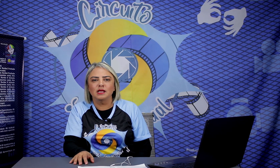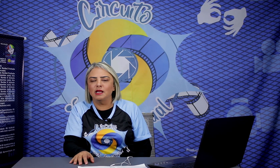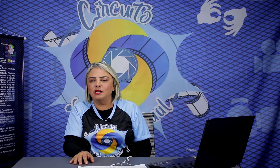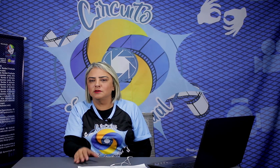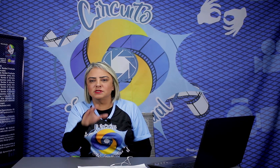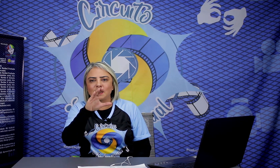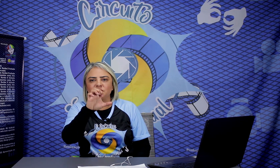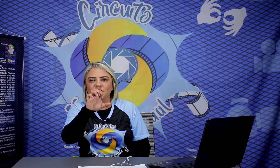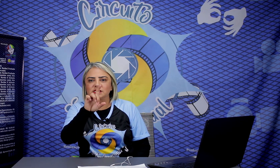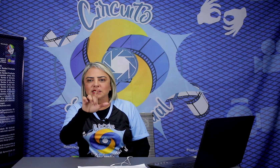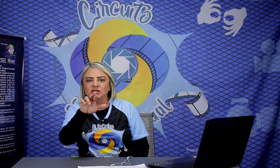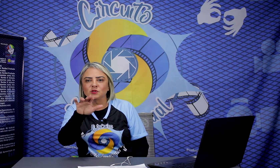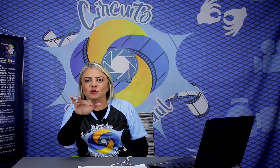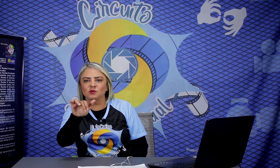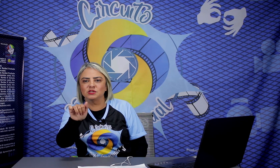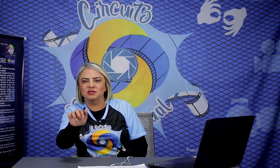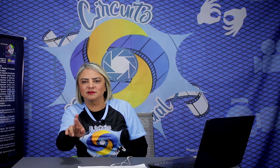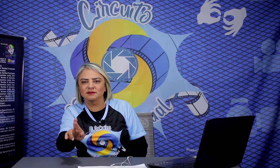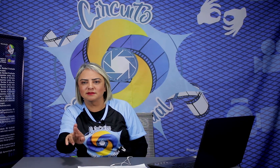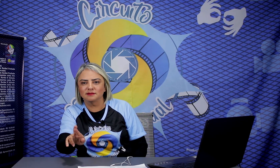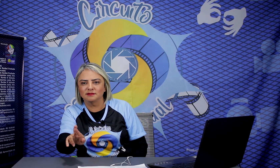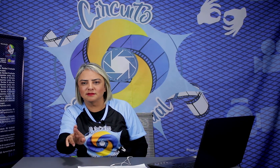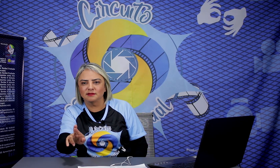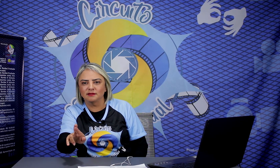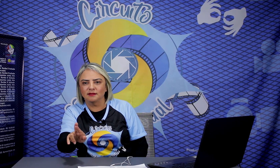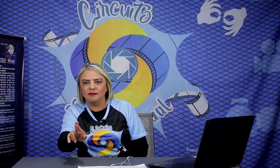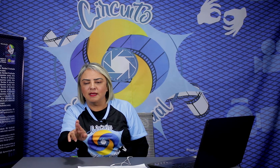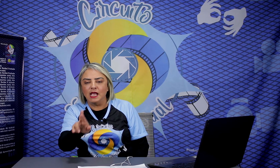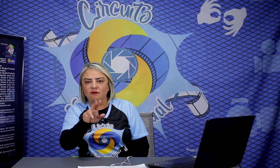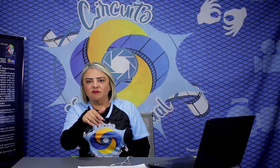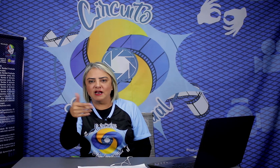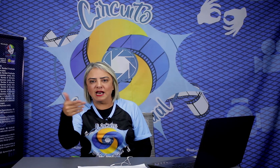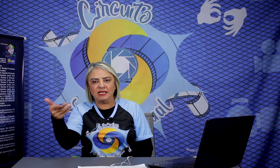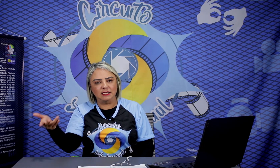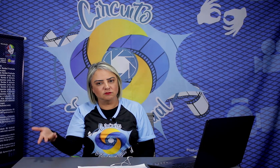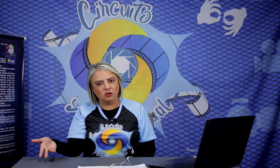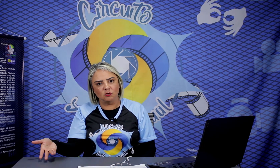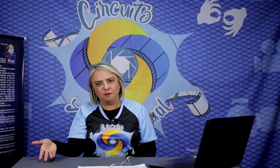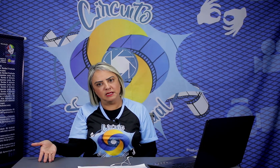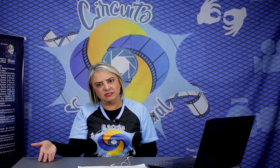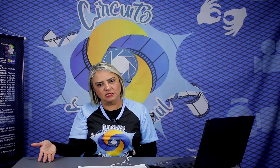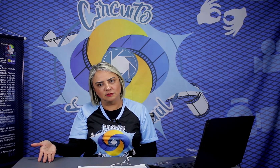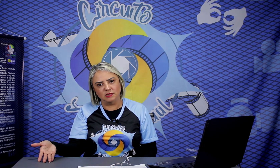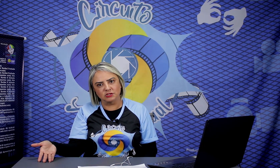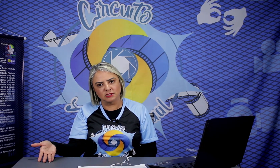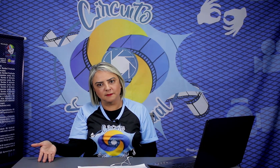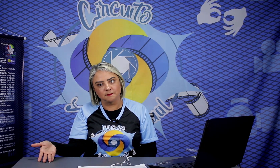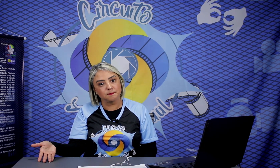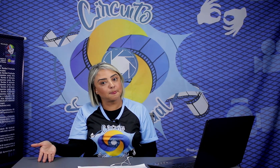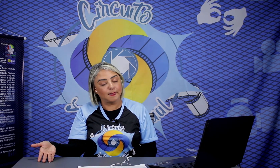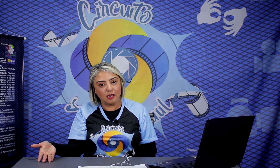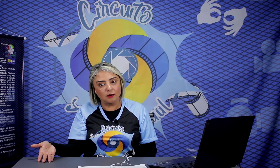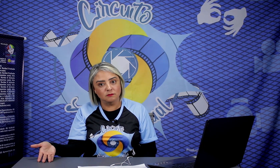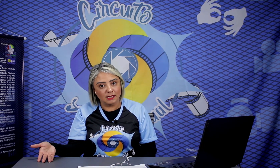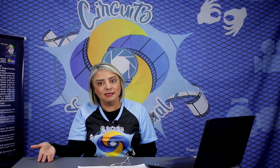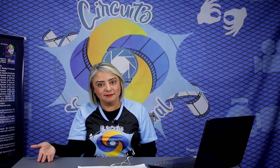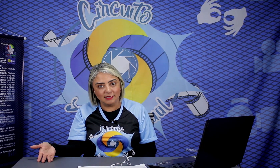ele não sabe fazer a datilologia. Eu vou falar que ele não tem competência linguística? Não, ele tem